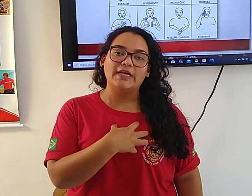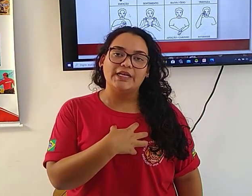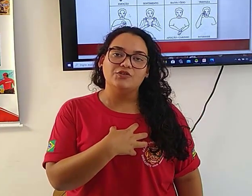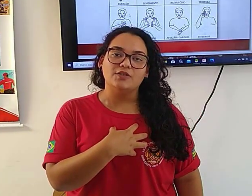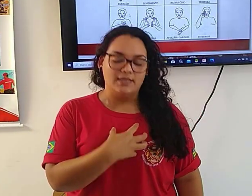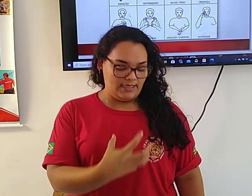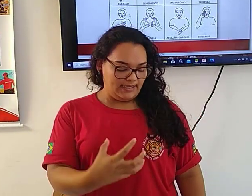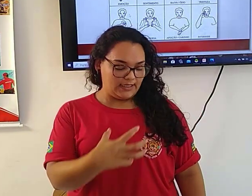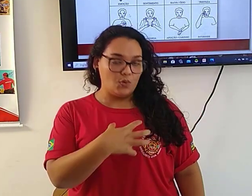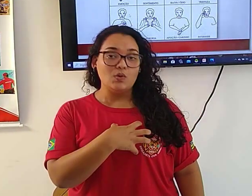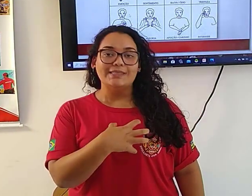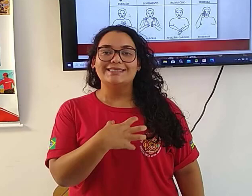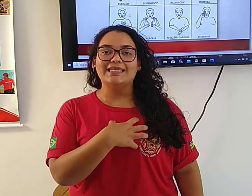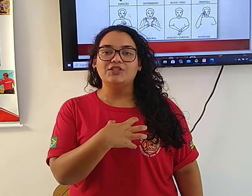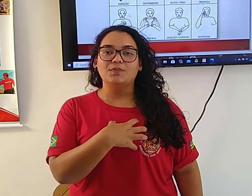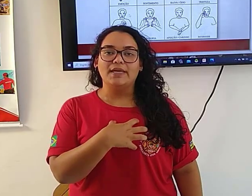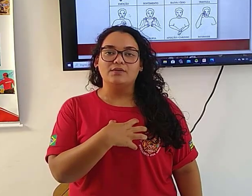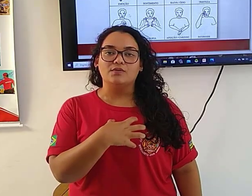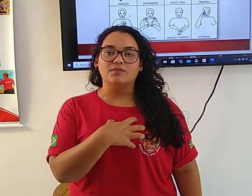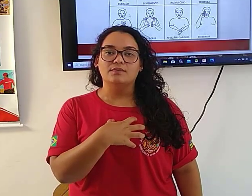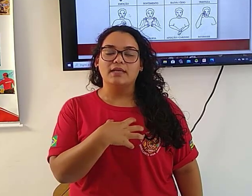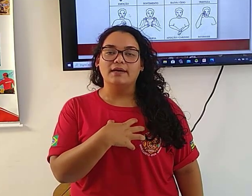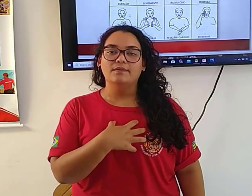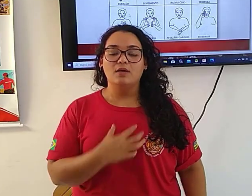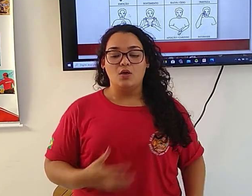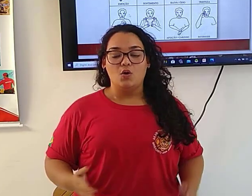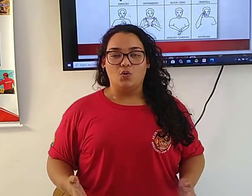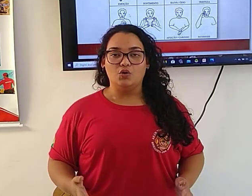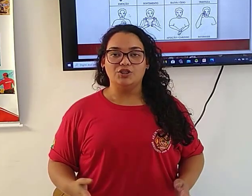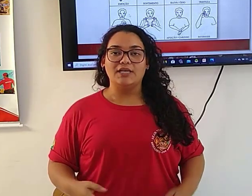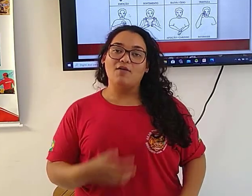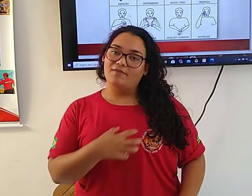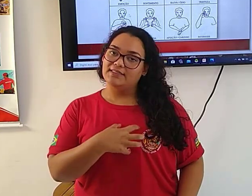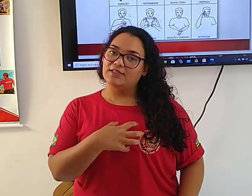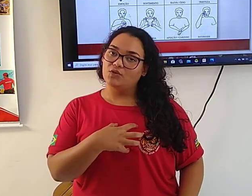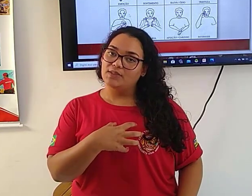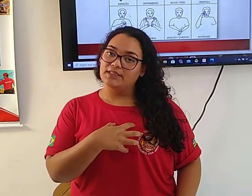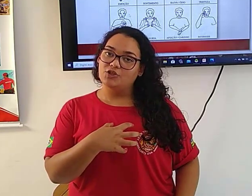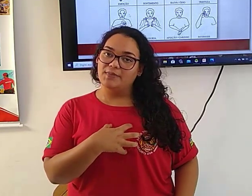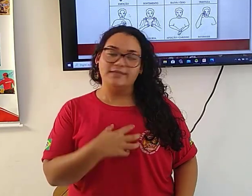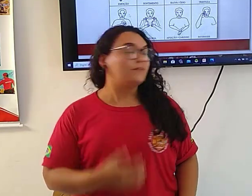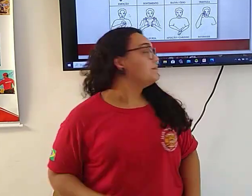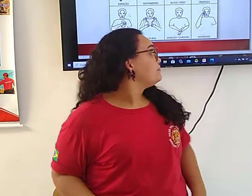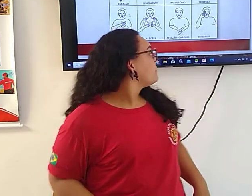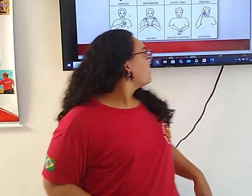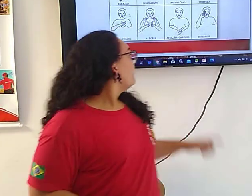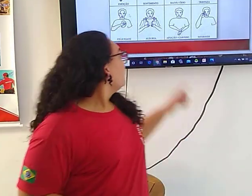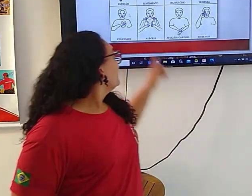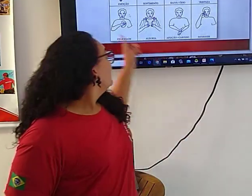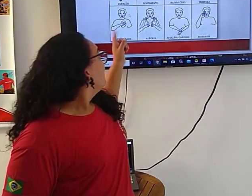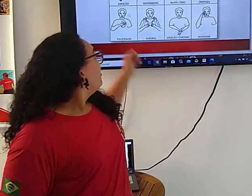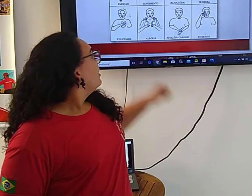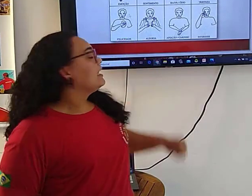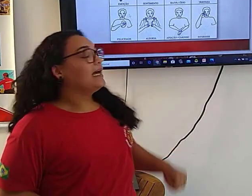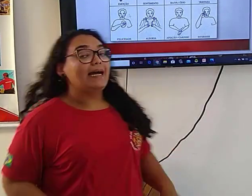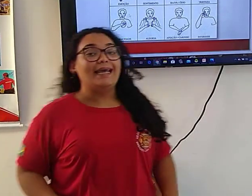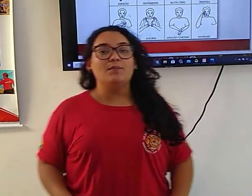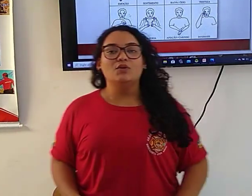diferente. Então, sentimento, tá? Hoje a aula vai ser sobre sentimento. Olha lá,